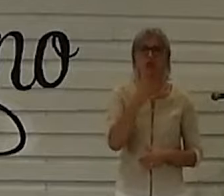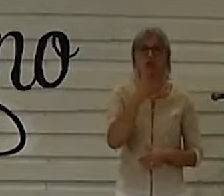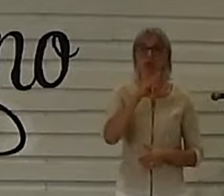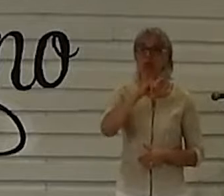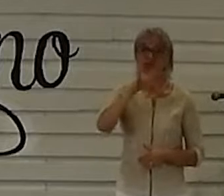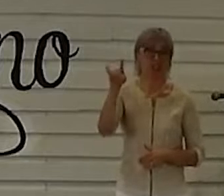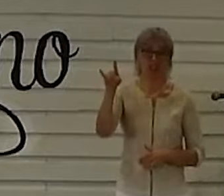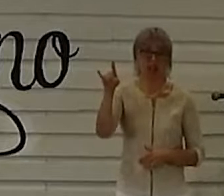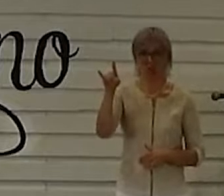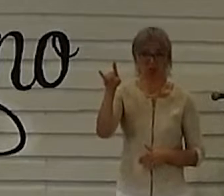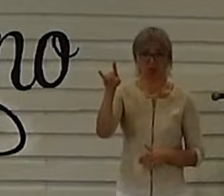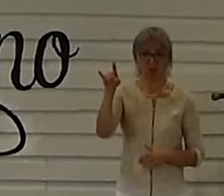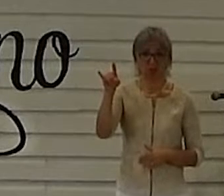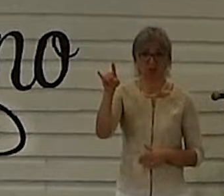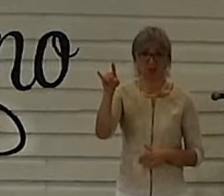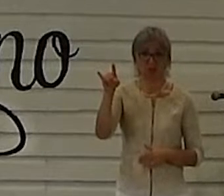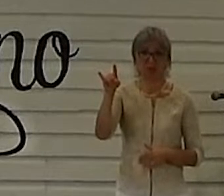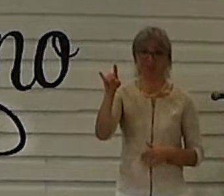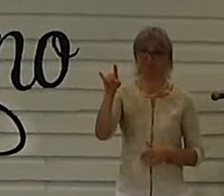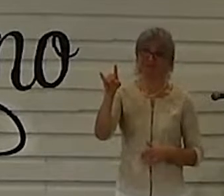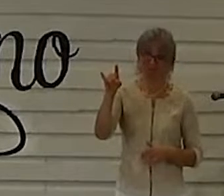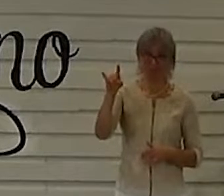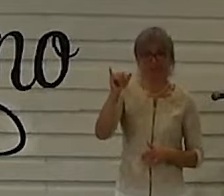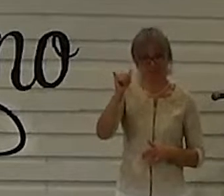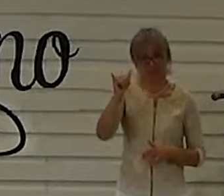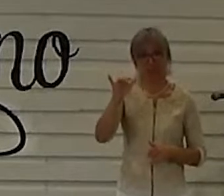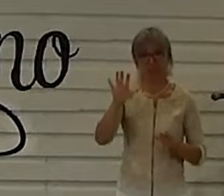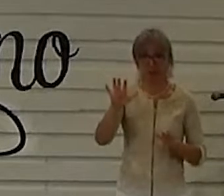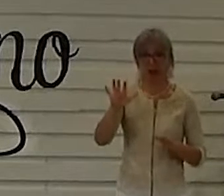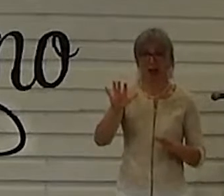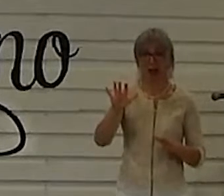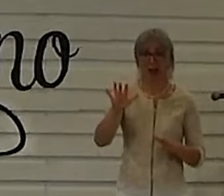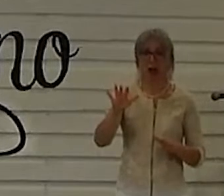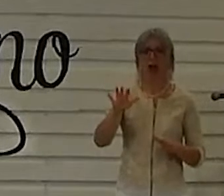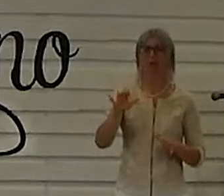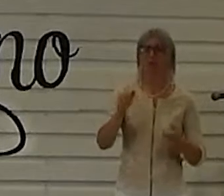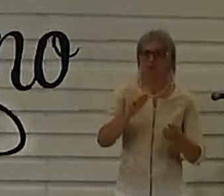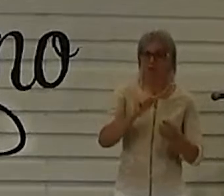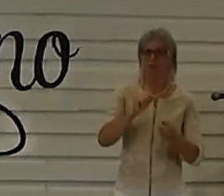gli altri, ma è un combattimento con noi stessi. Quanti sono d'accordo con me?